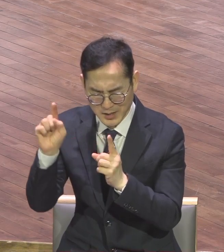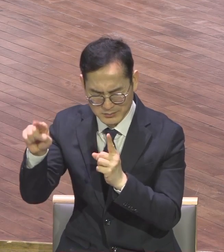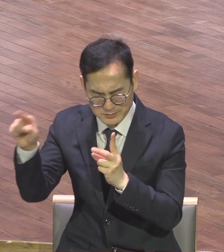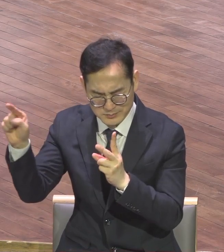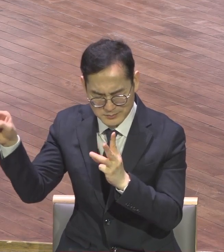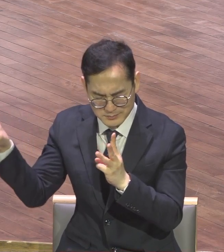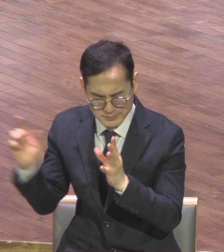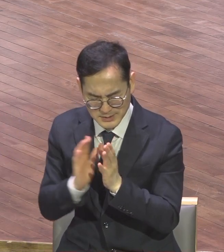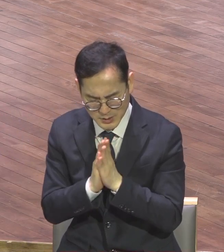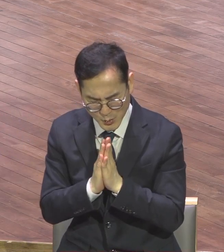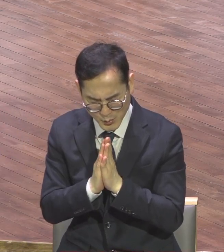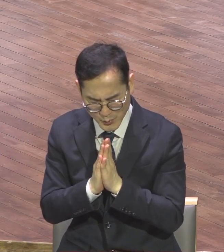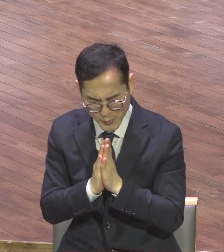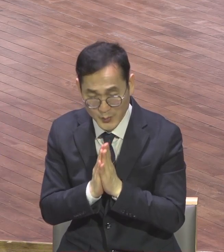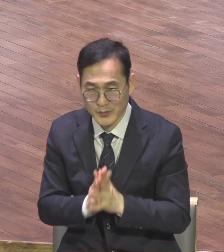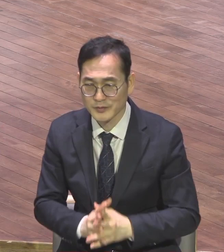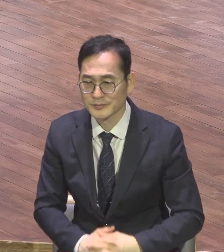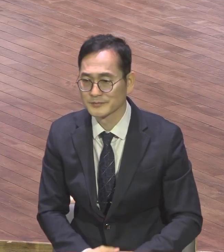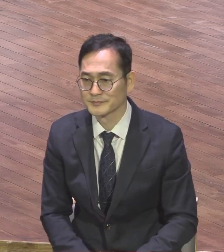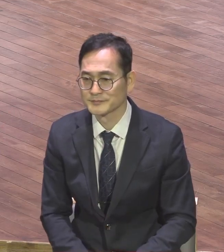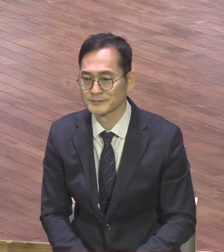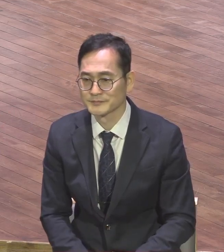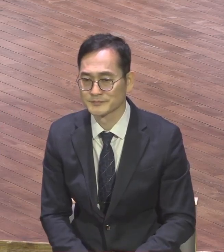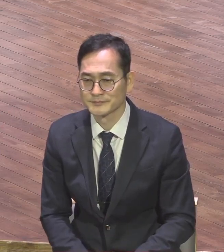하루도 안 빠지고 어디 가서든지.